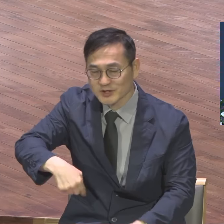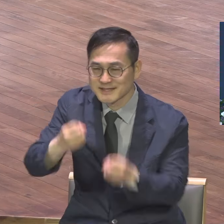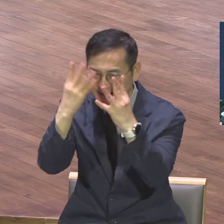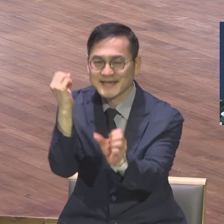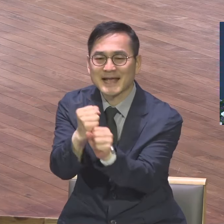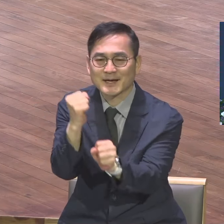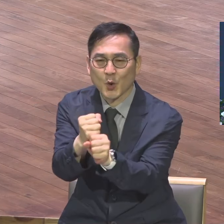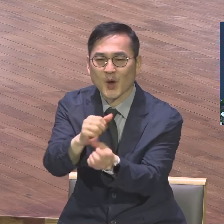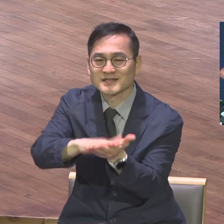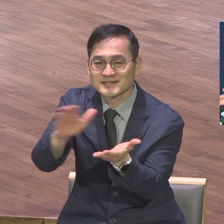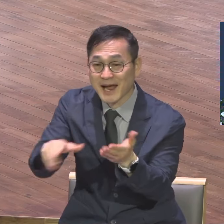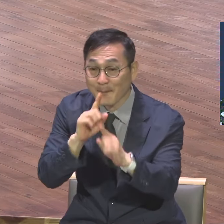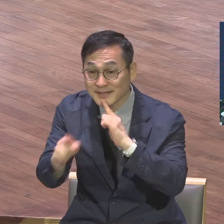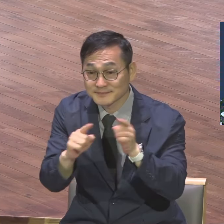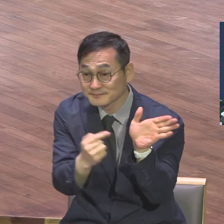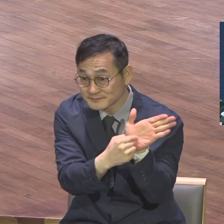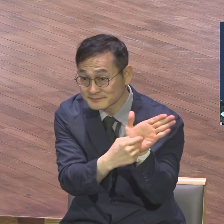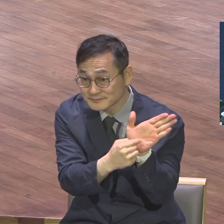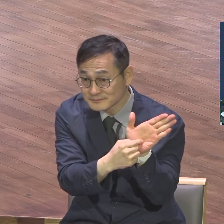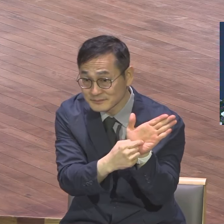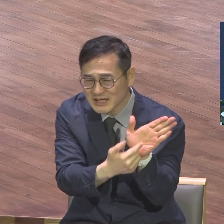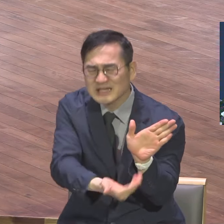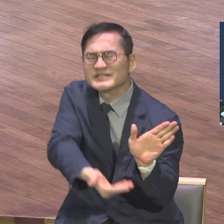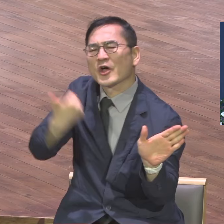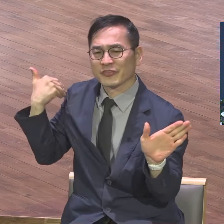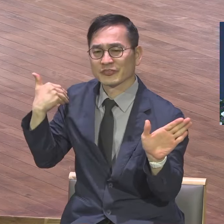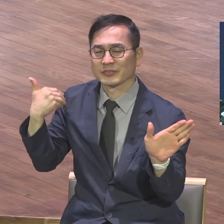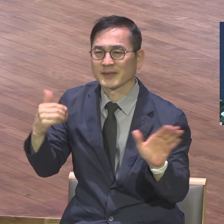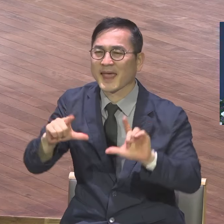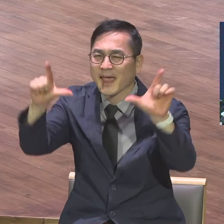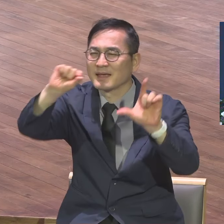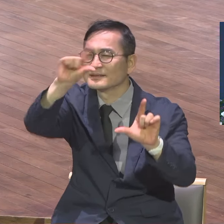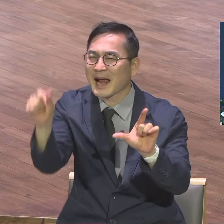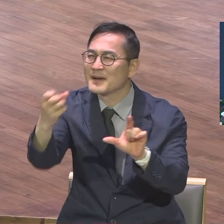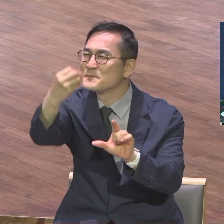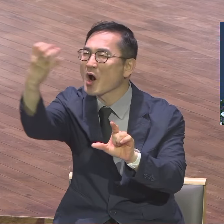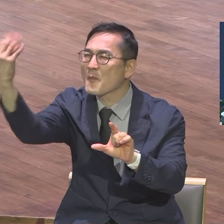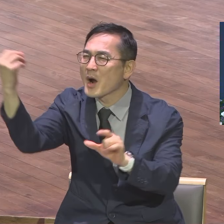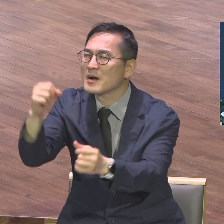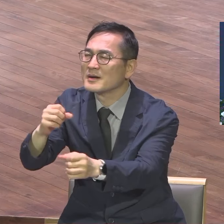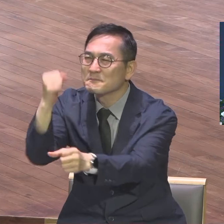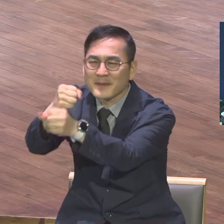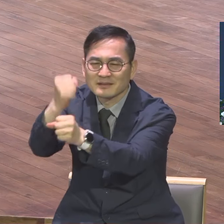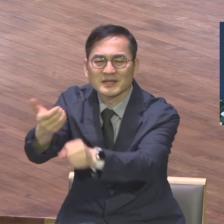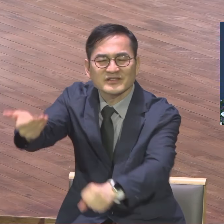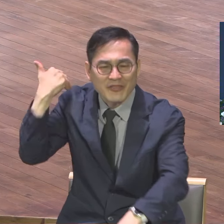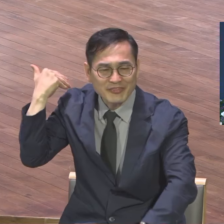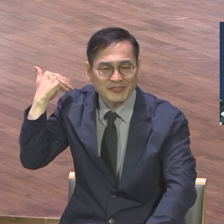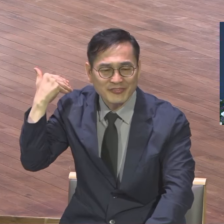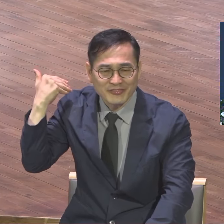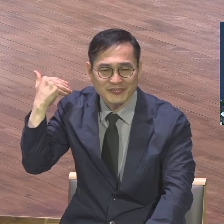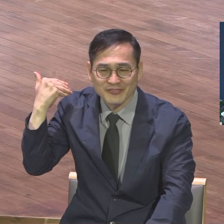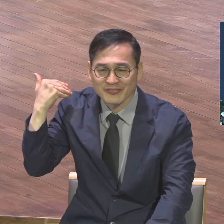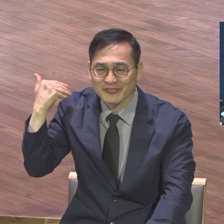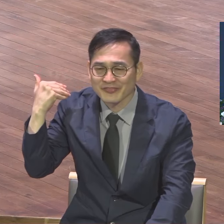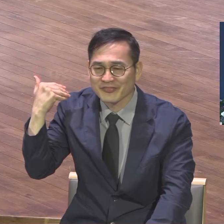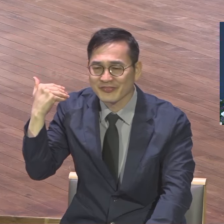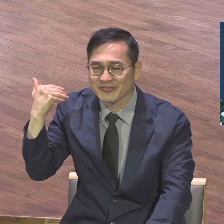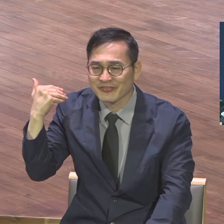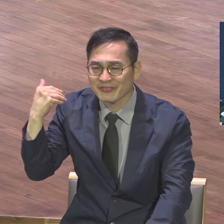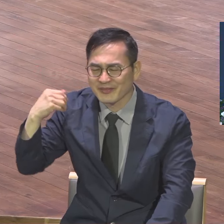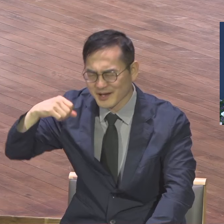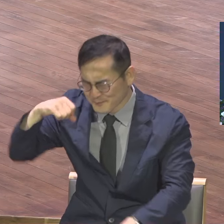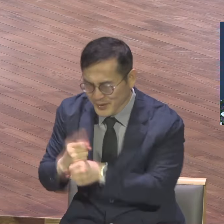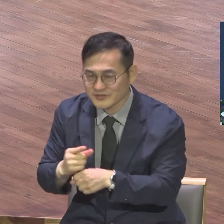창세 창조하기 전에 해와 달과 별이 있기 전에 창세 전에 이미